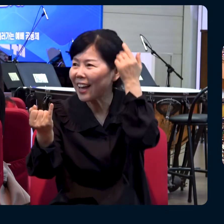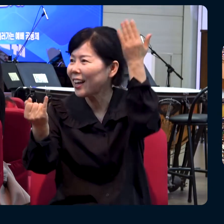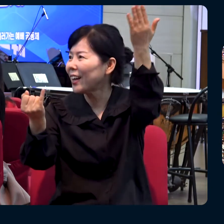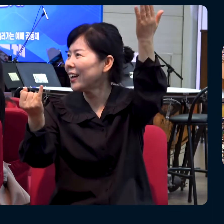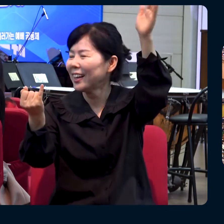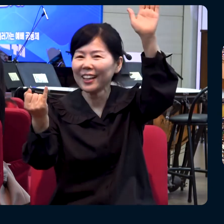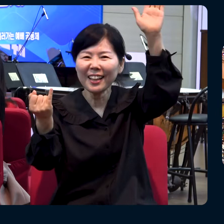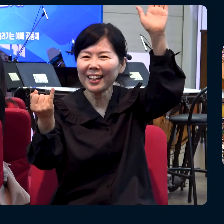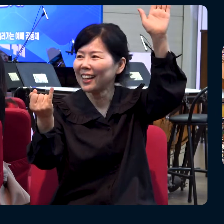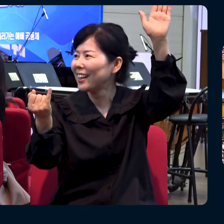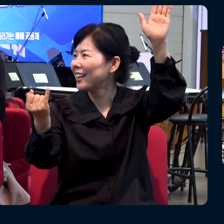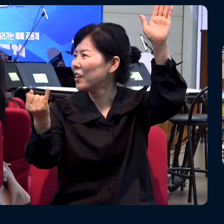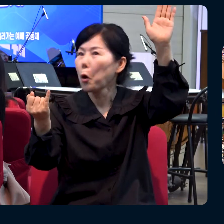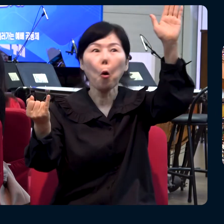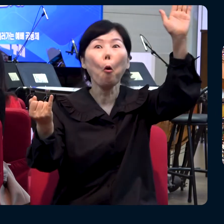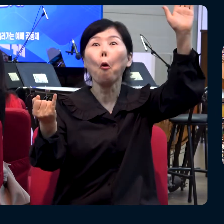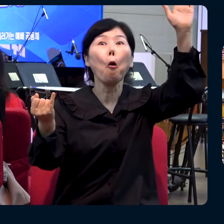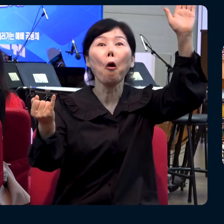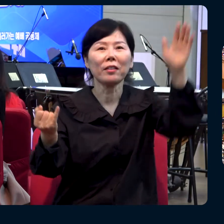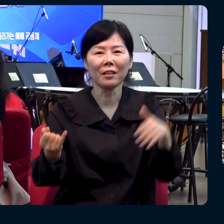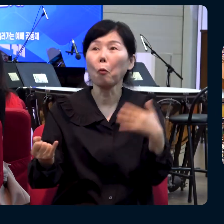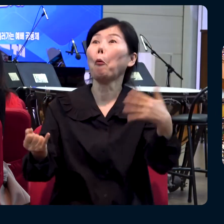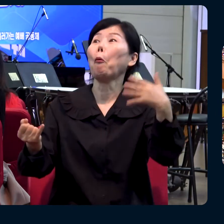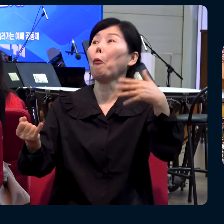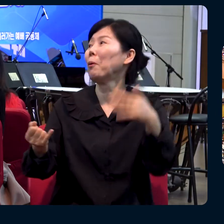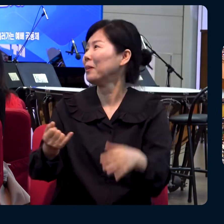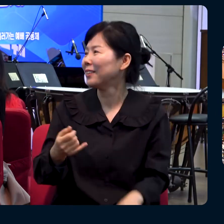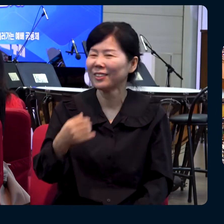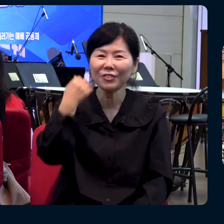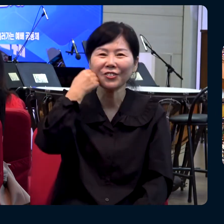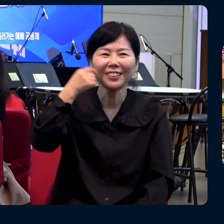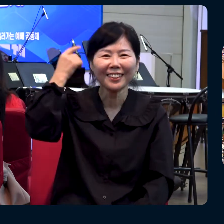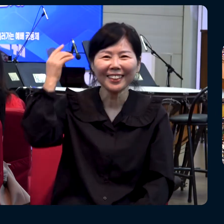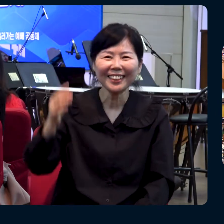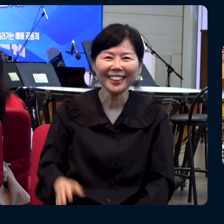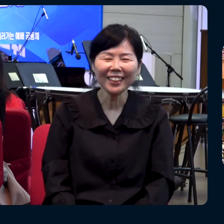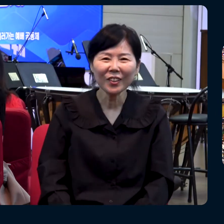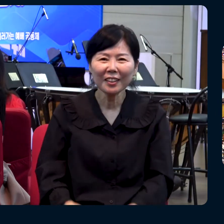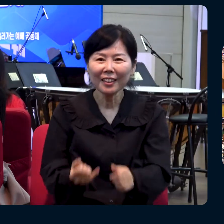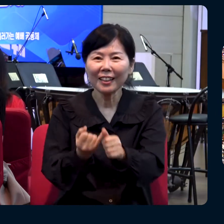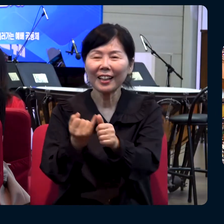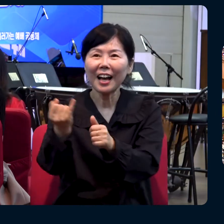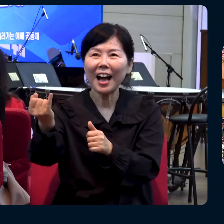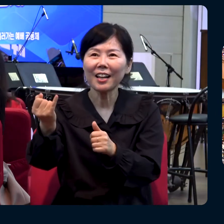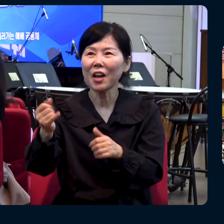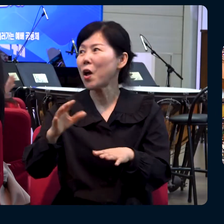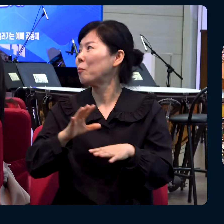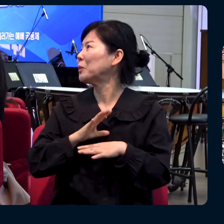잠깐만. 여기 지금 계신 분 아내가 옆에 있어요? 무서운 거지.